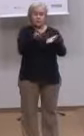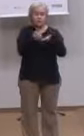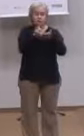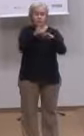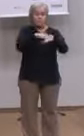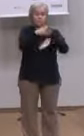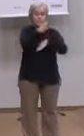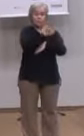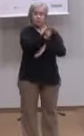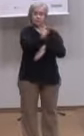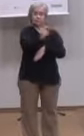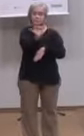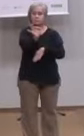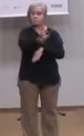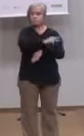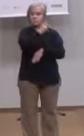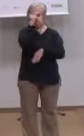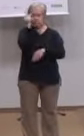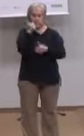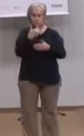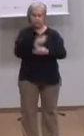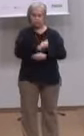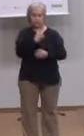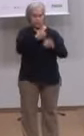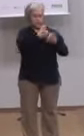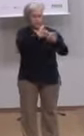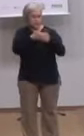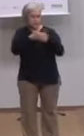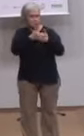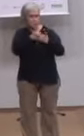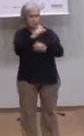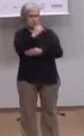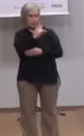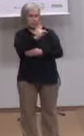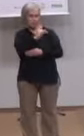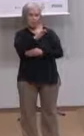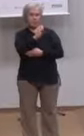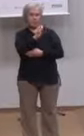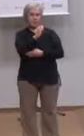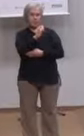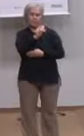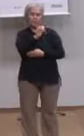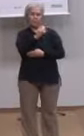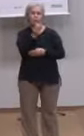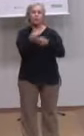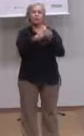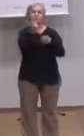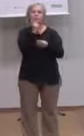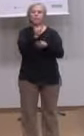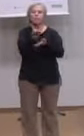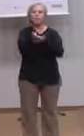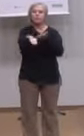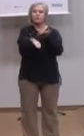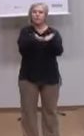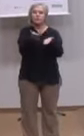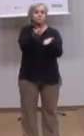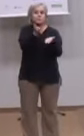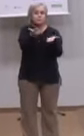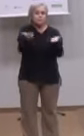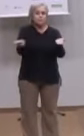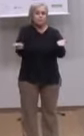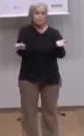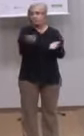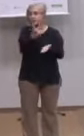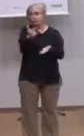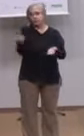assistência. O paciente mora na fronteira com a Bolívia. Como que vai conseguir? Não tem, não tem,